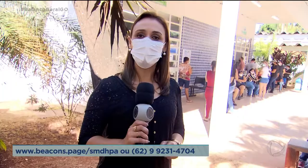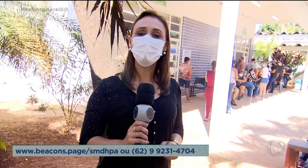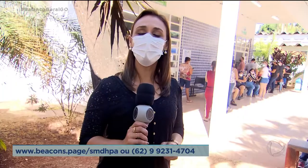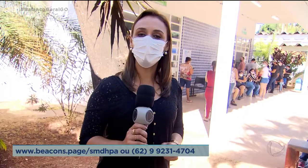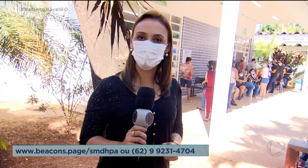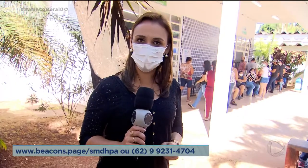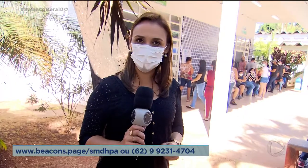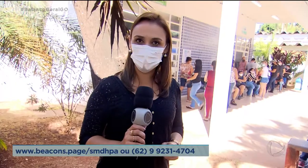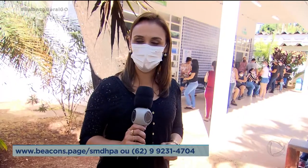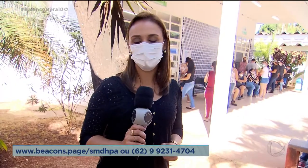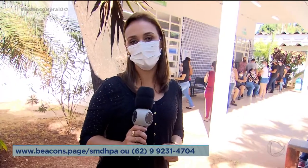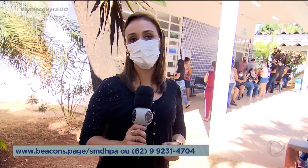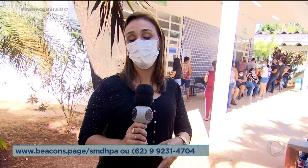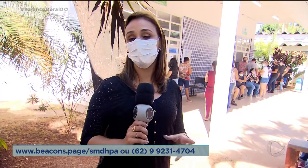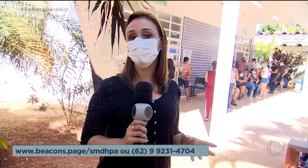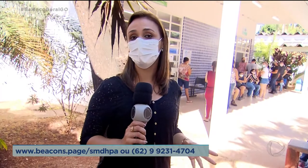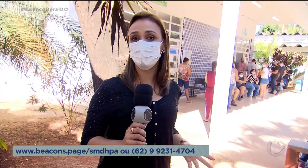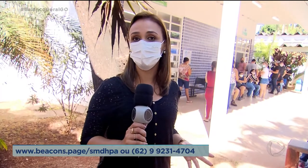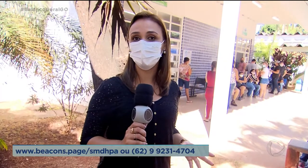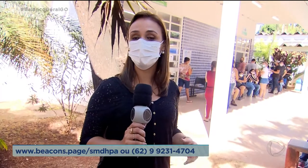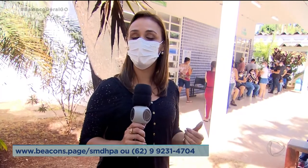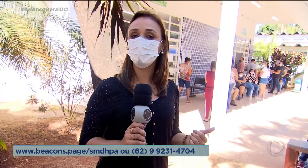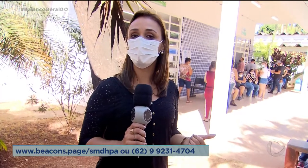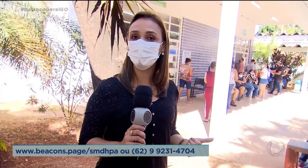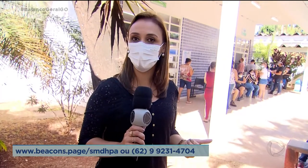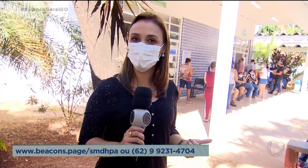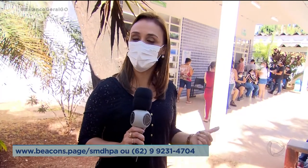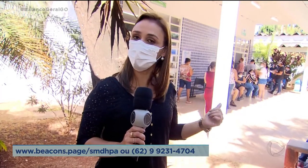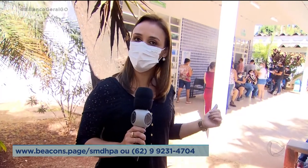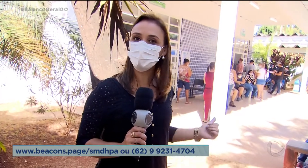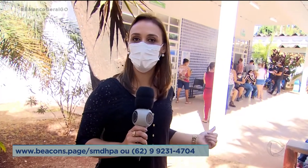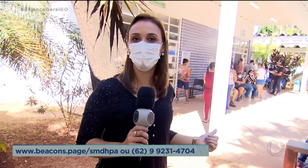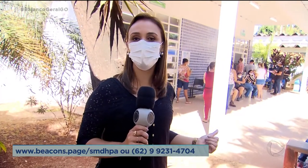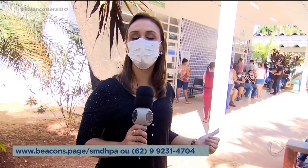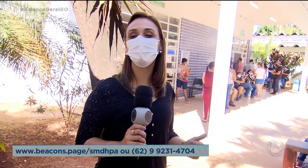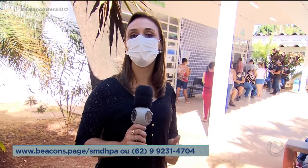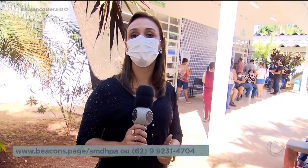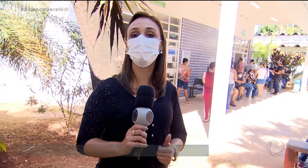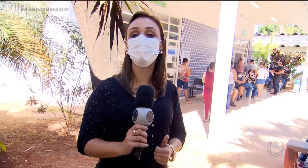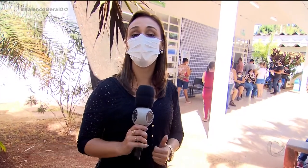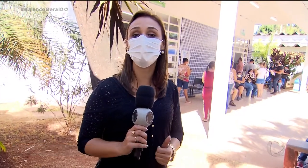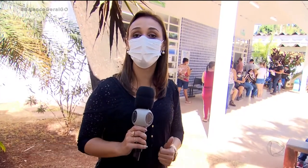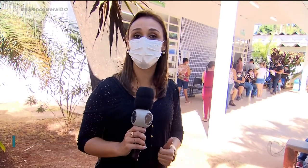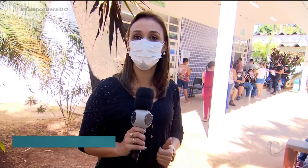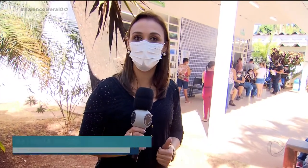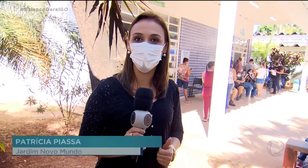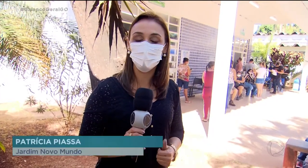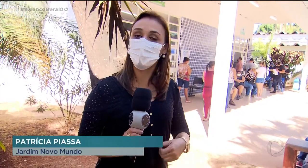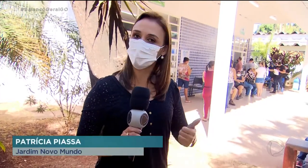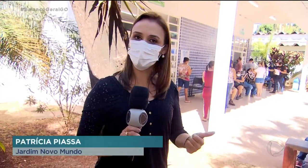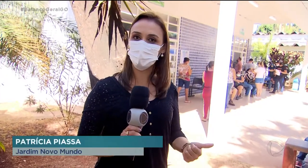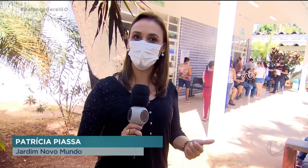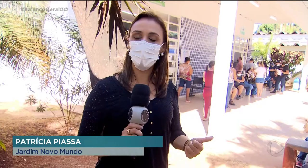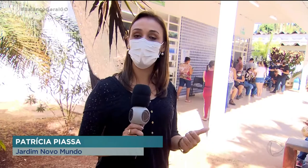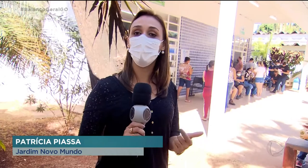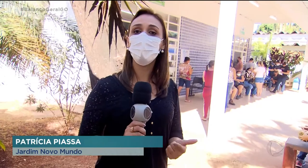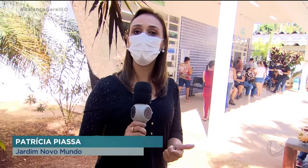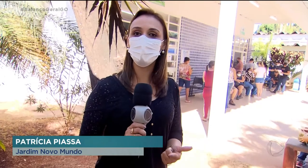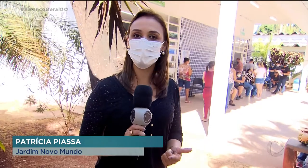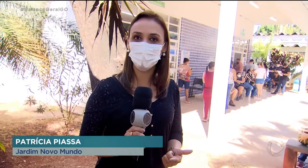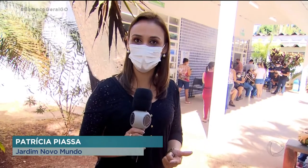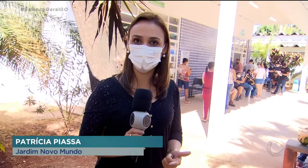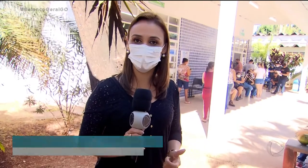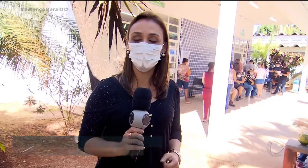62 99231 4704. As informações para pessoa surda podem ser acessadas tanto de casa ou direto no posto de vacinação. Funcionário